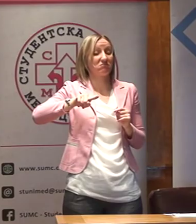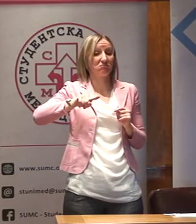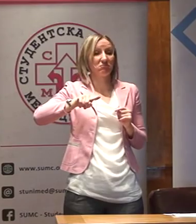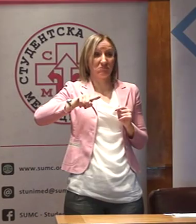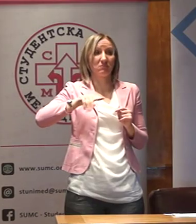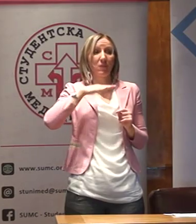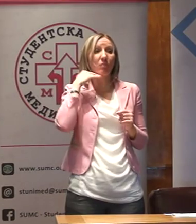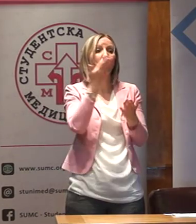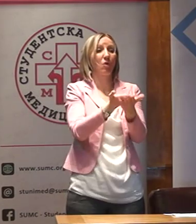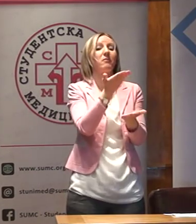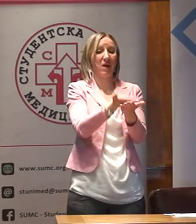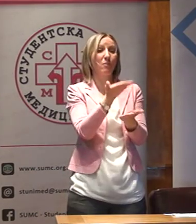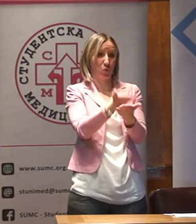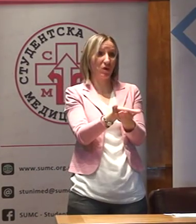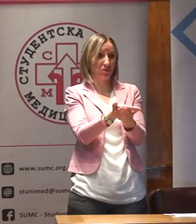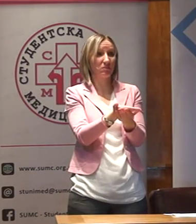Ono što je važno za stručnu javnost,